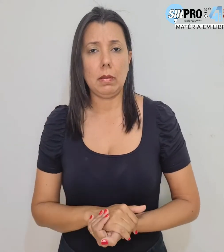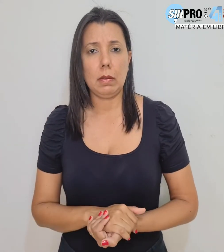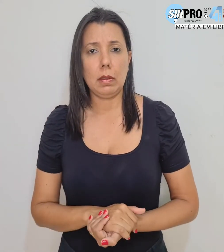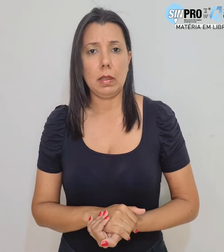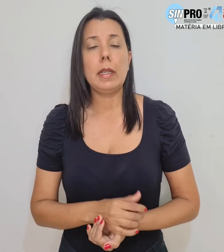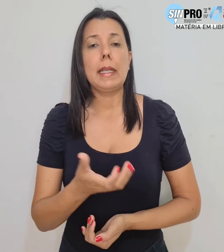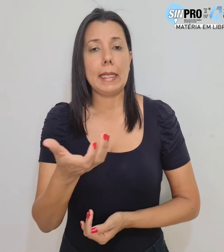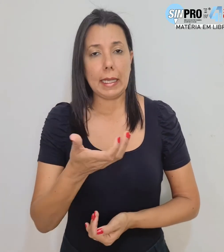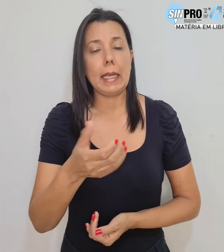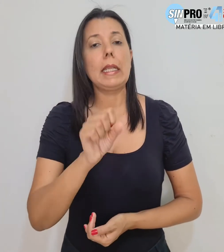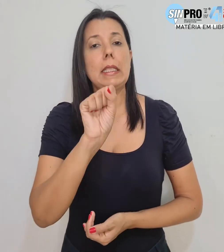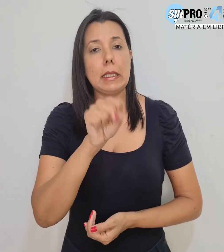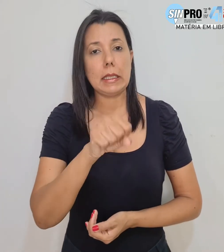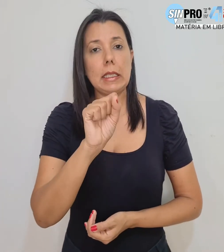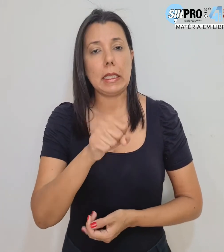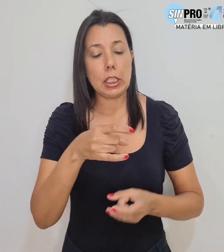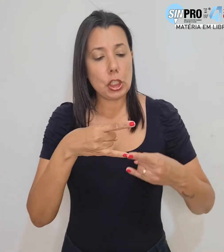Querem sim vouchers